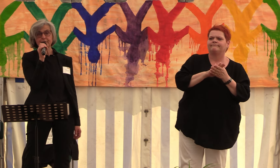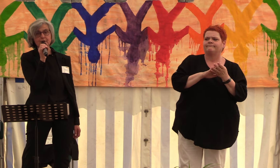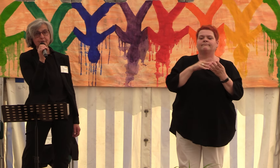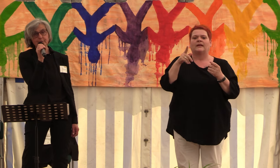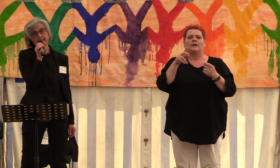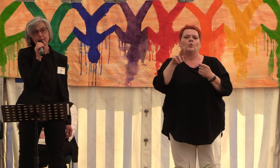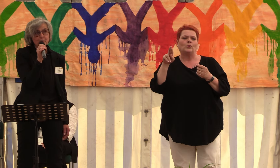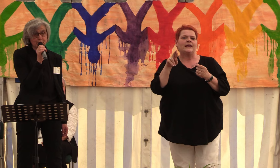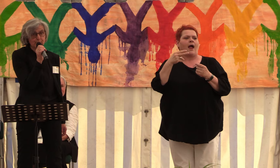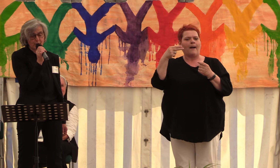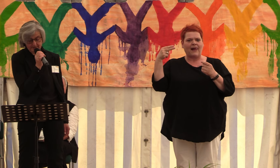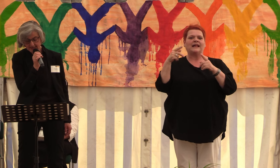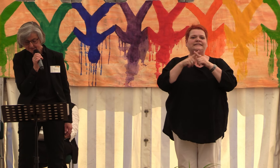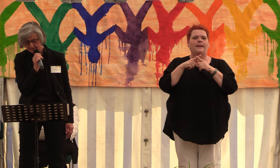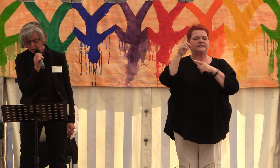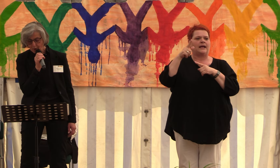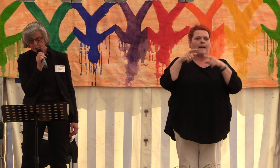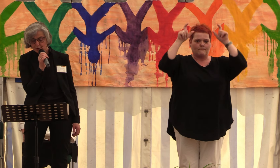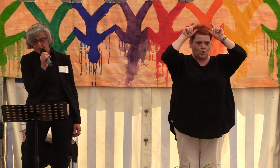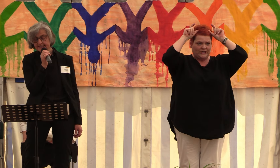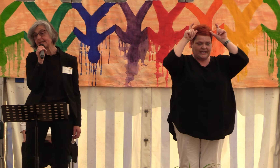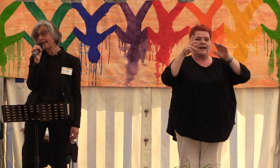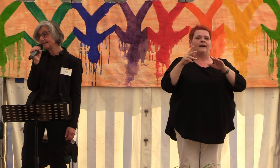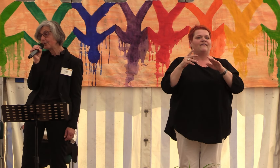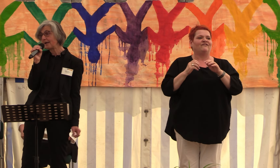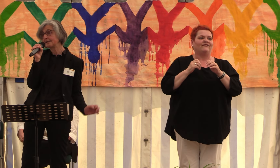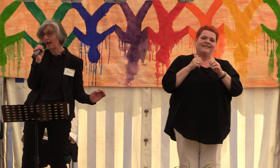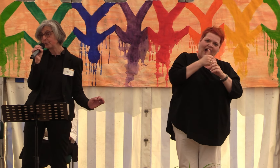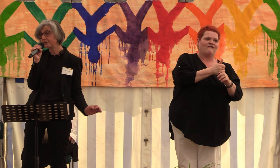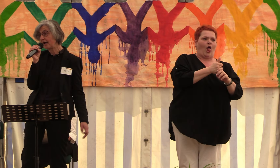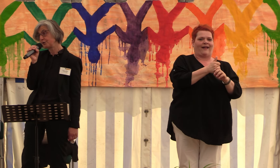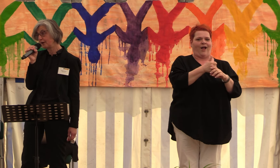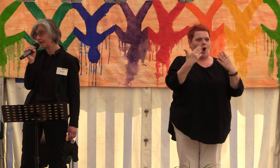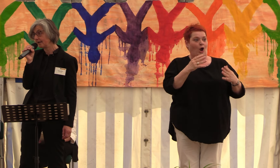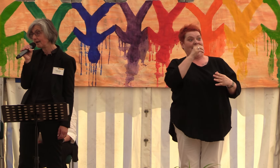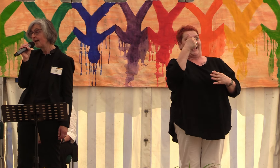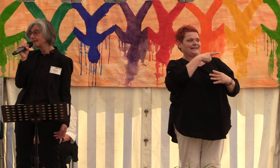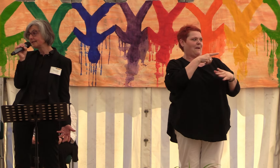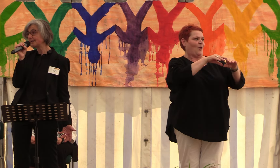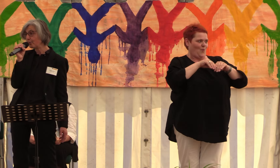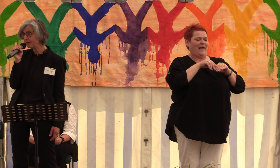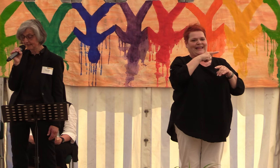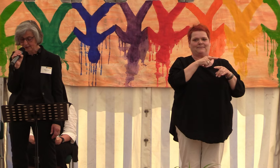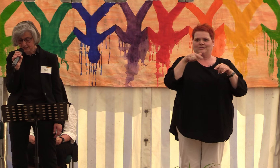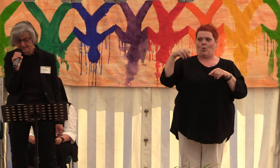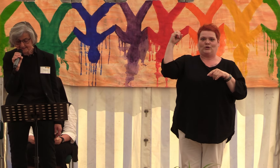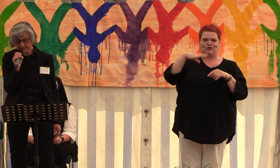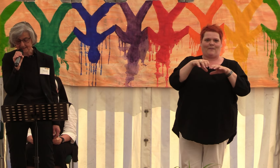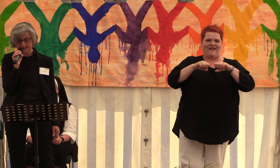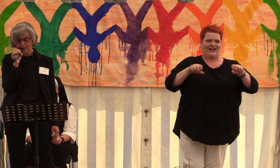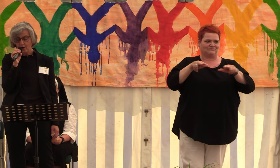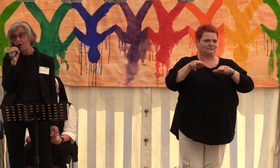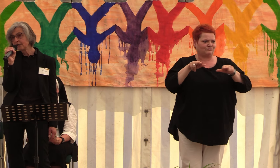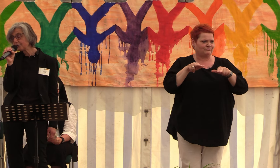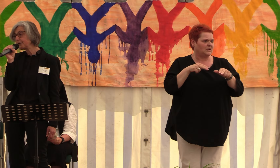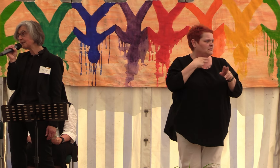die Nachfolge von Peter Münch übernommen hat und heute das erste Mal als Hauptverantwortlicher dieses Sommerfest organisiert